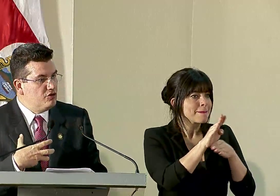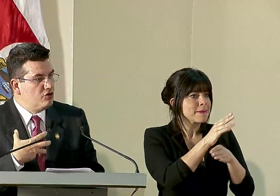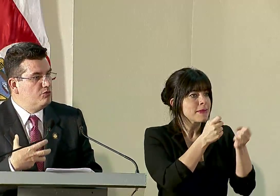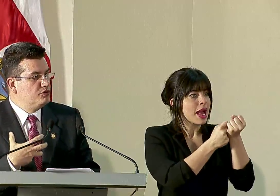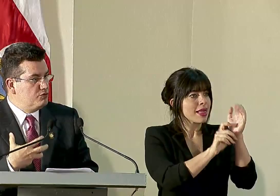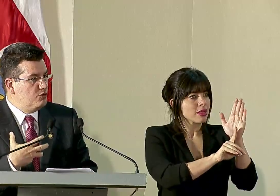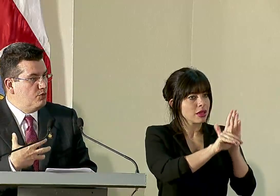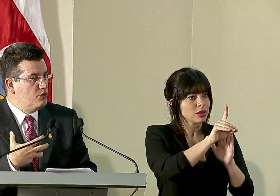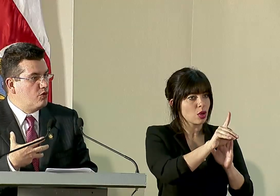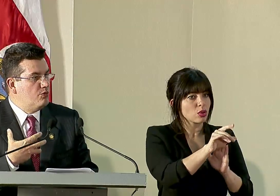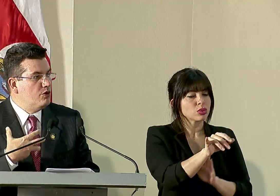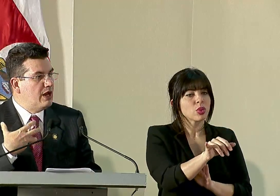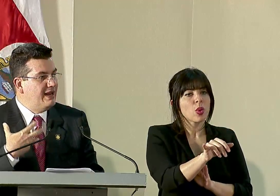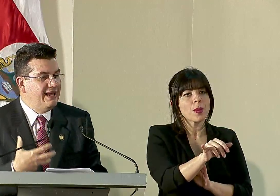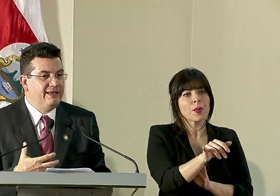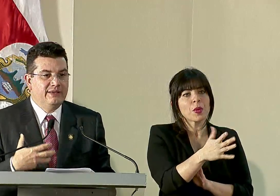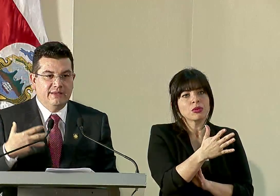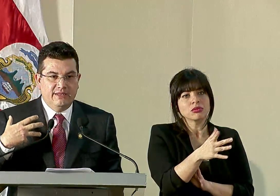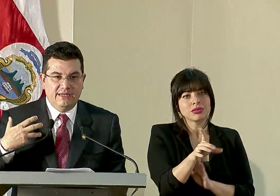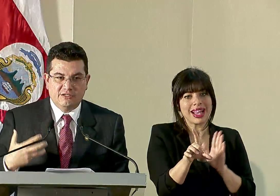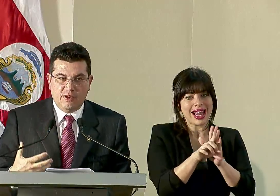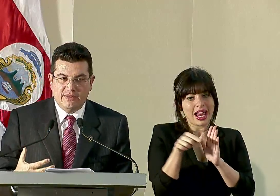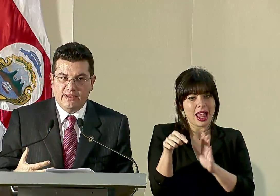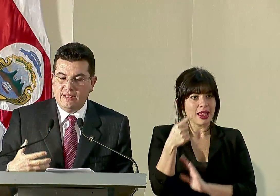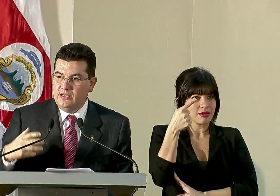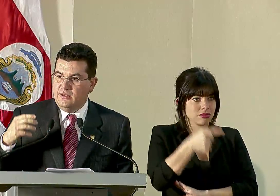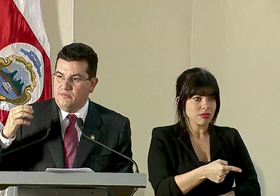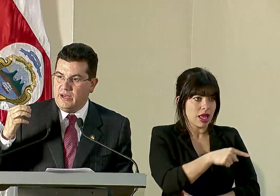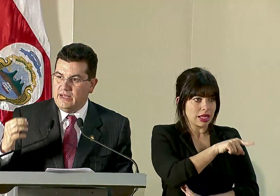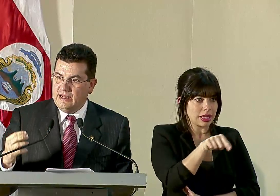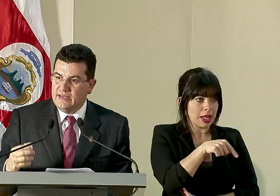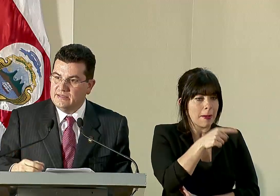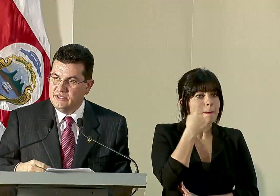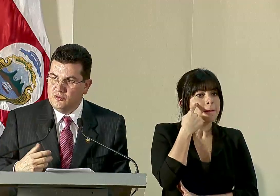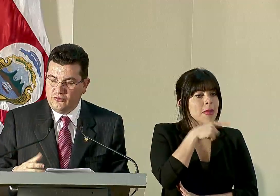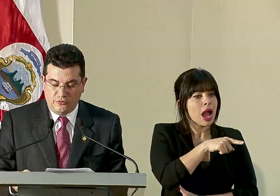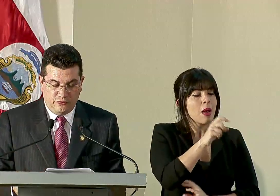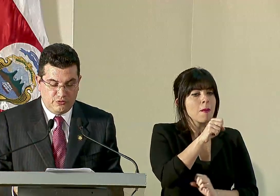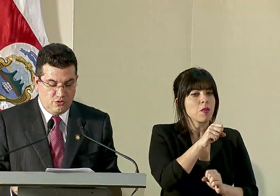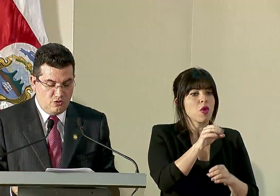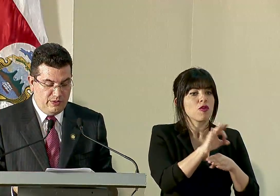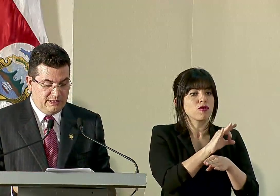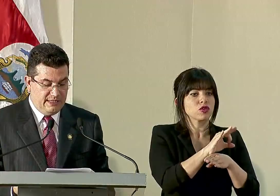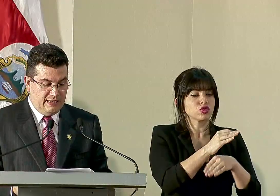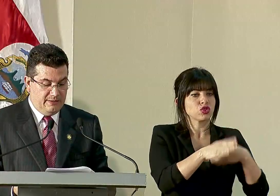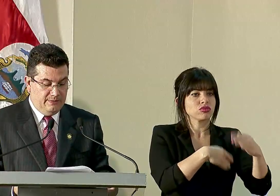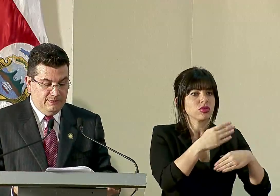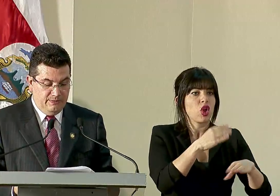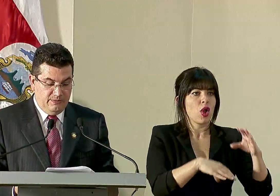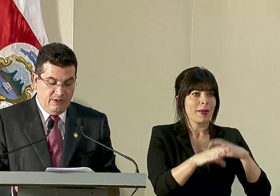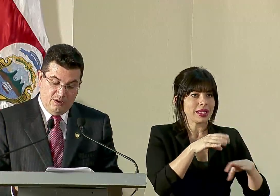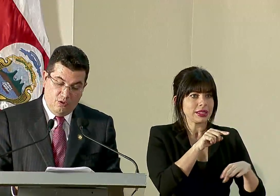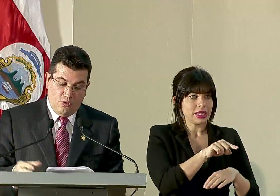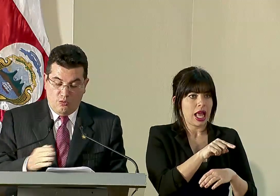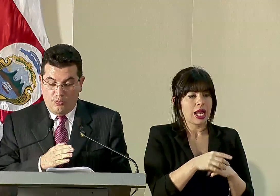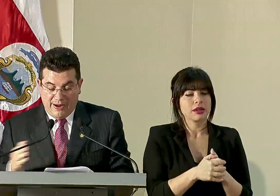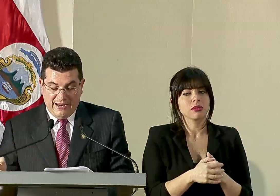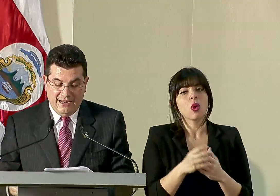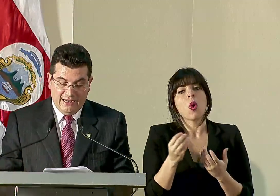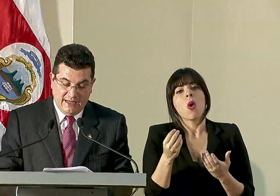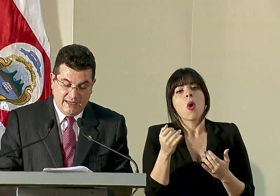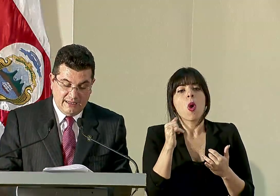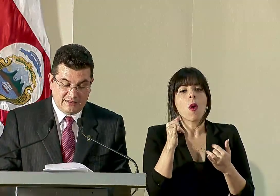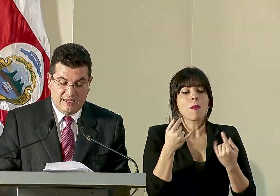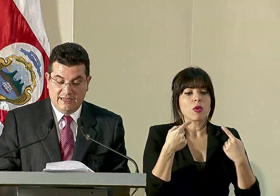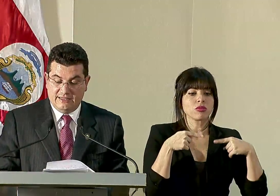de desarrollo como la ley les manda para el ejercicio de su función comercial o como